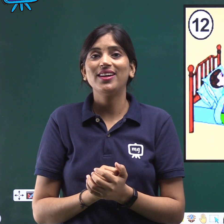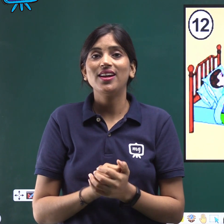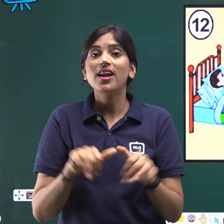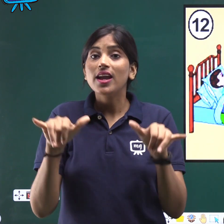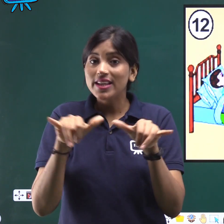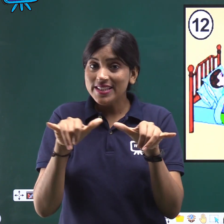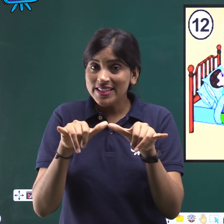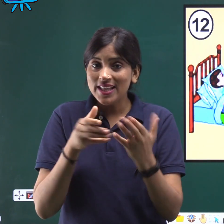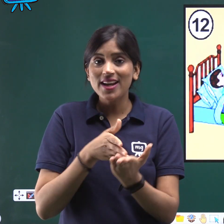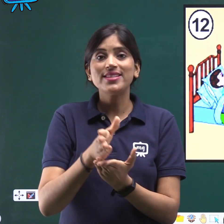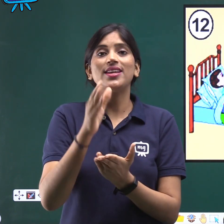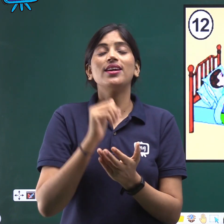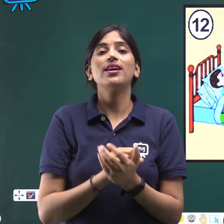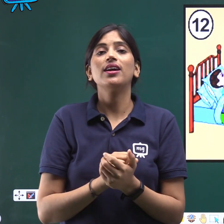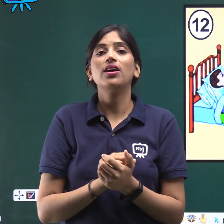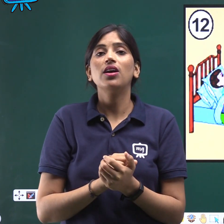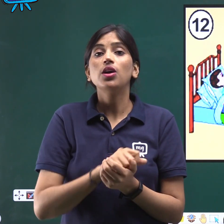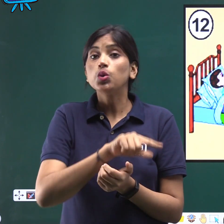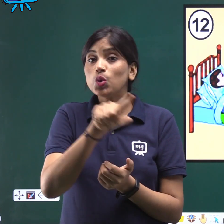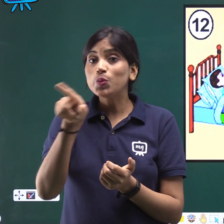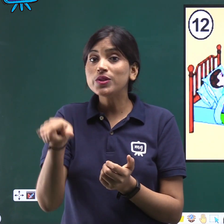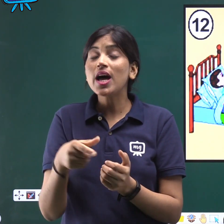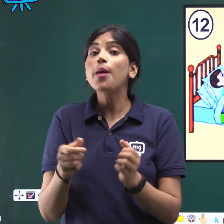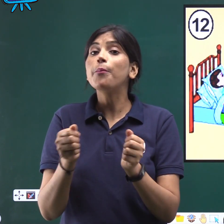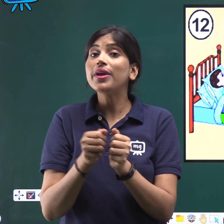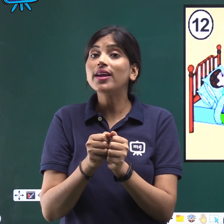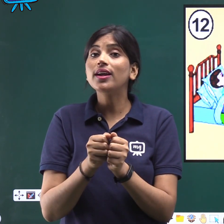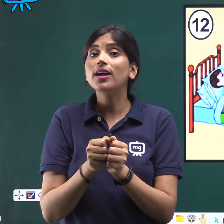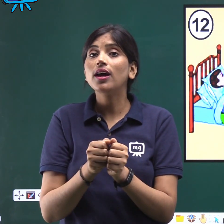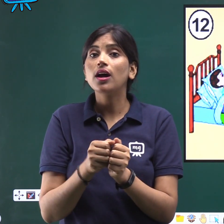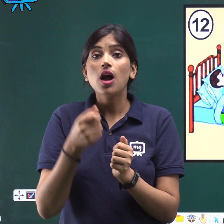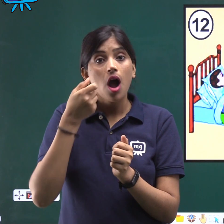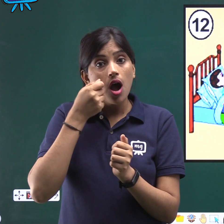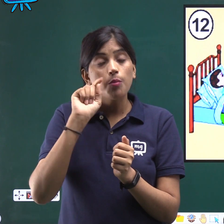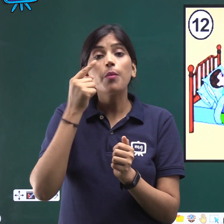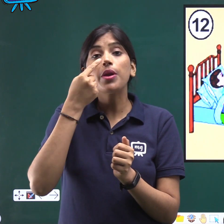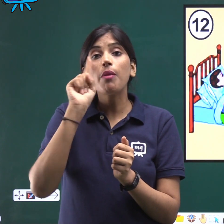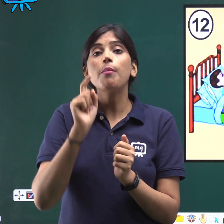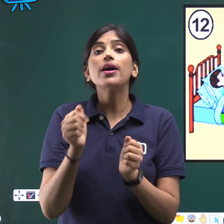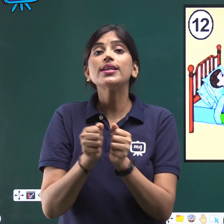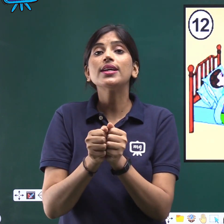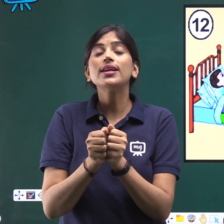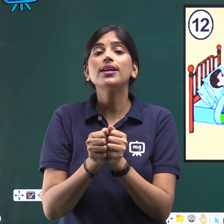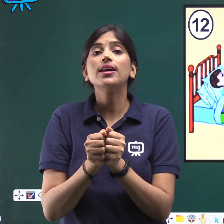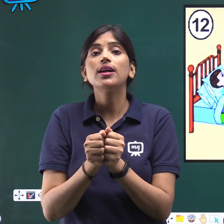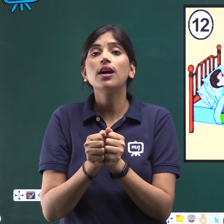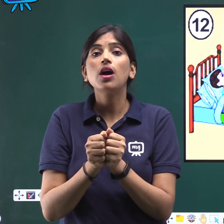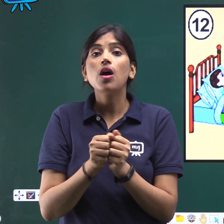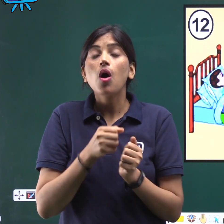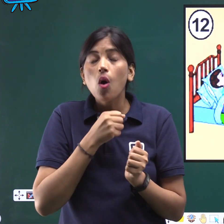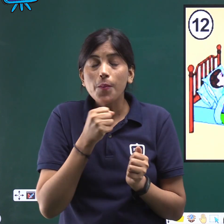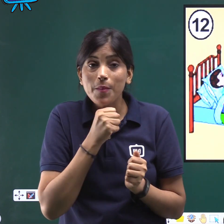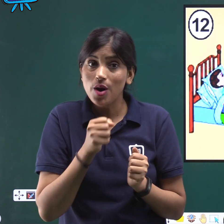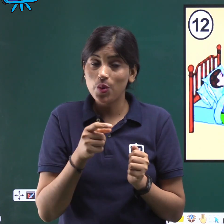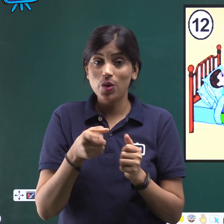इसी तरह से आप सब भी अपने माता पिता और अपने बड़ों